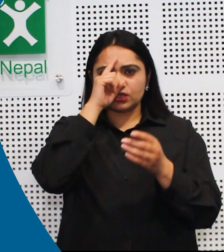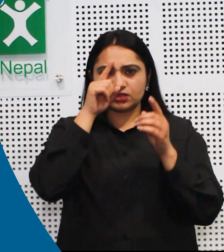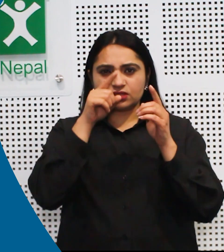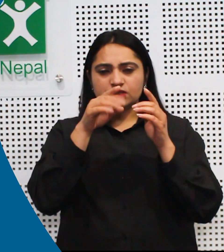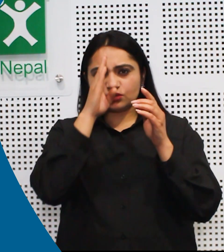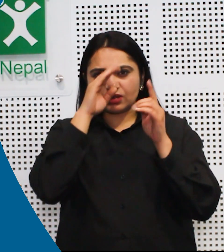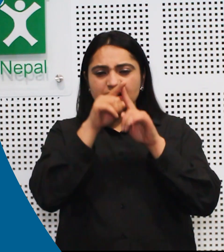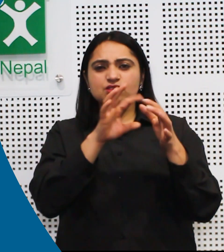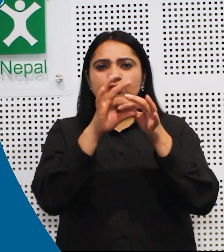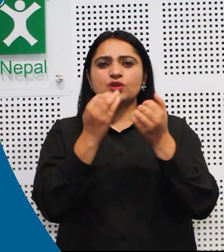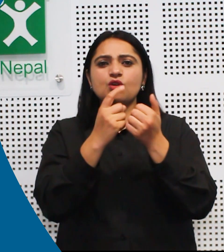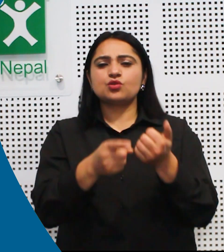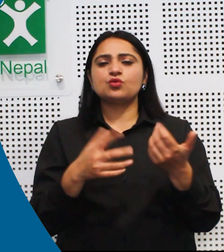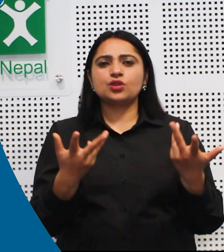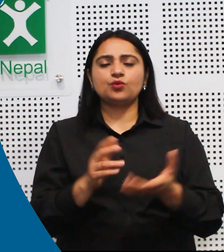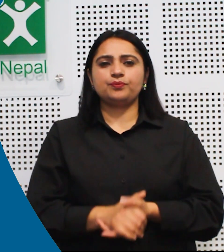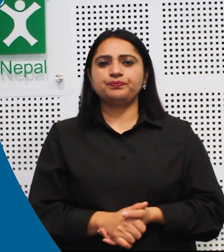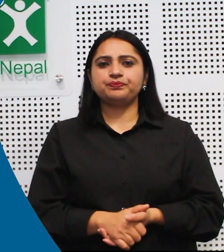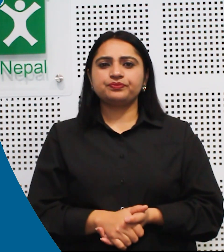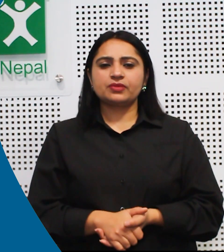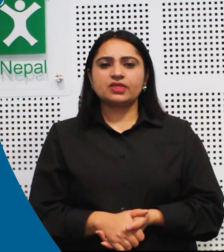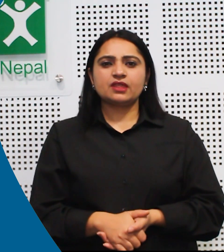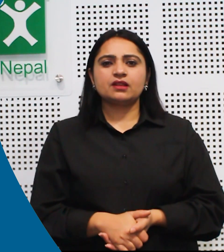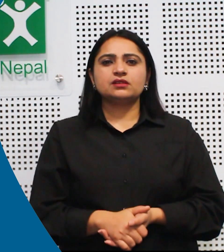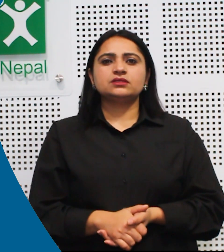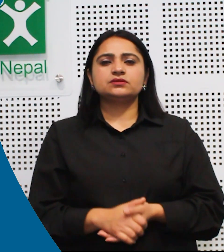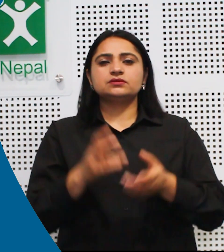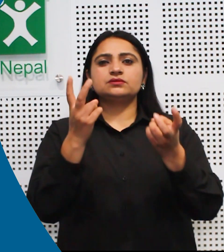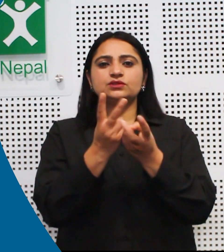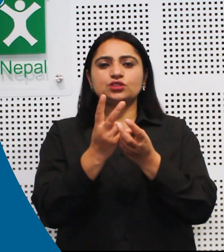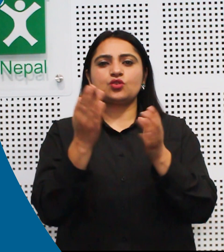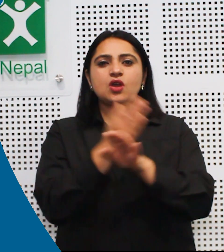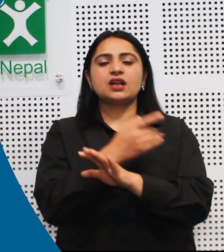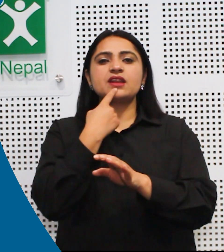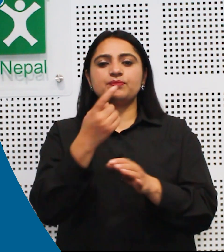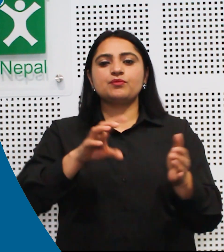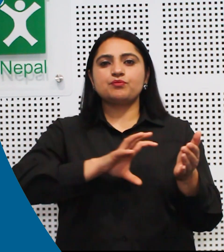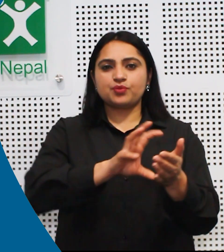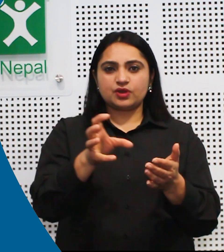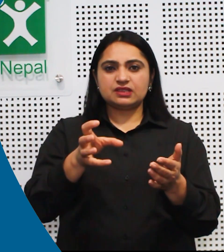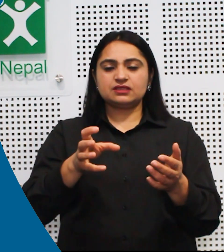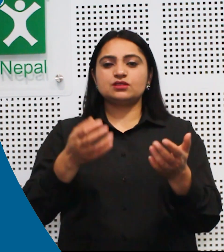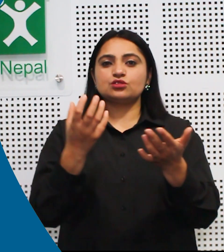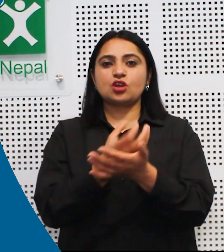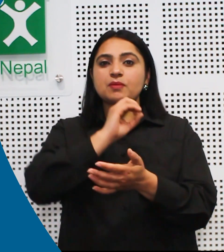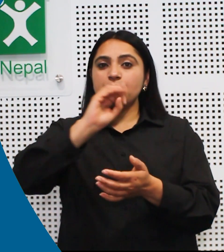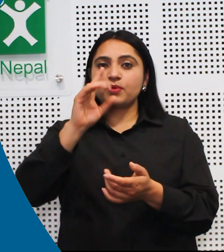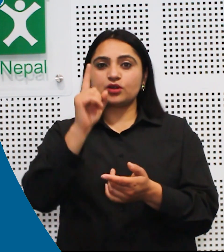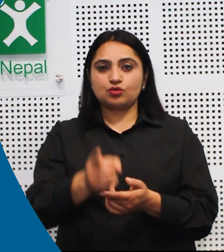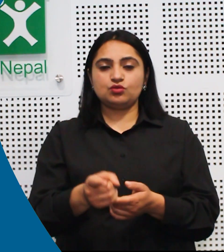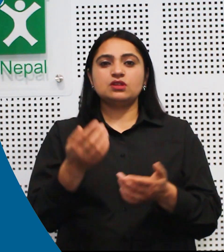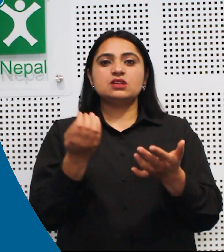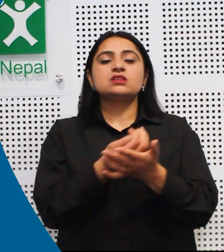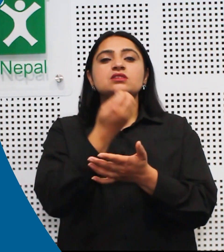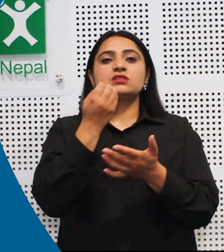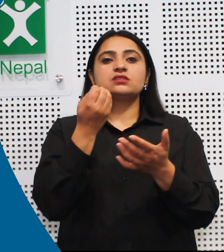समन्वय गरेर तपाईँहरूले फेरि थप काम गर्नुपर्छ? होइन, यो त्यसरी आइसकेपछि जस्तै अघि भन्यो मैले, जस्तै प्रदेश र सङ्घमा पठाउने भइसकेपछि अब सङ्घीय मामिला तथा